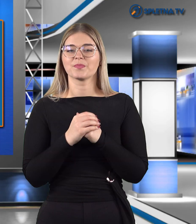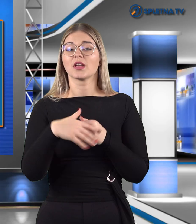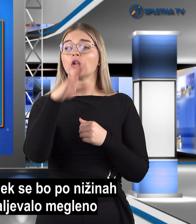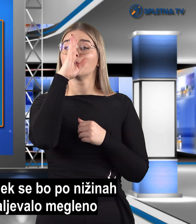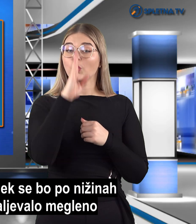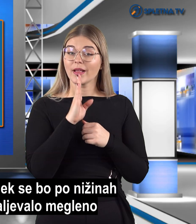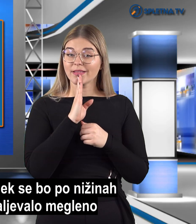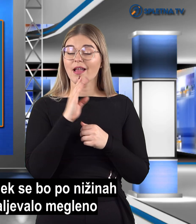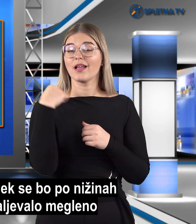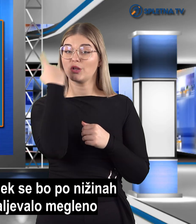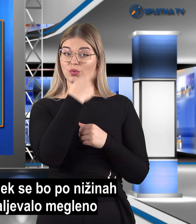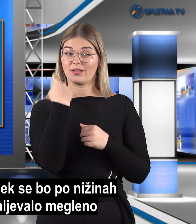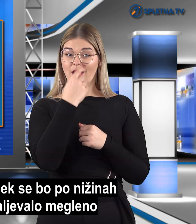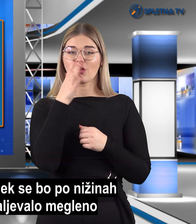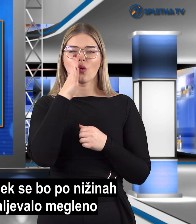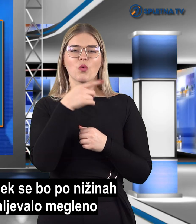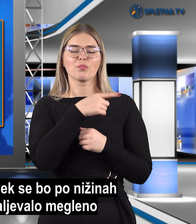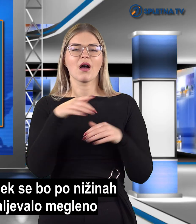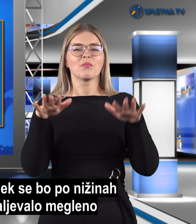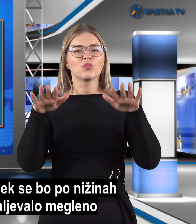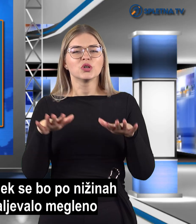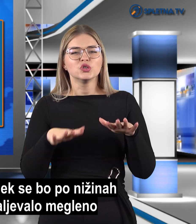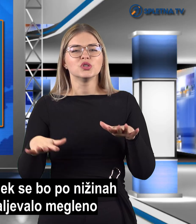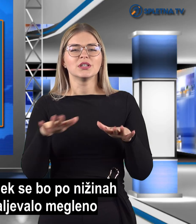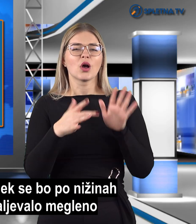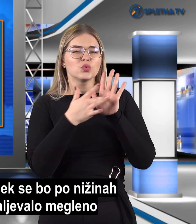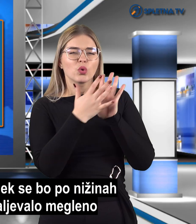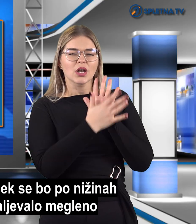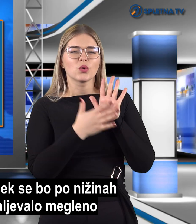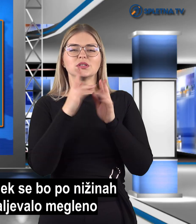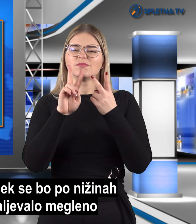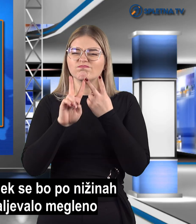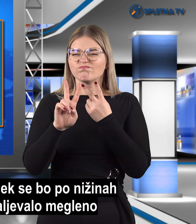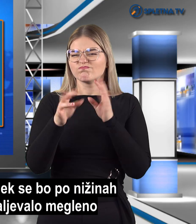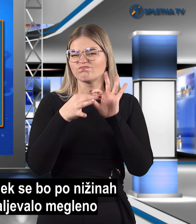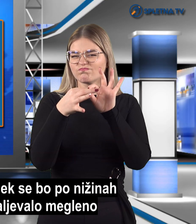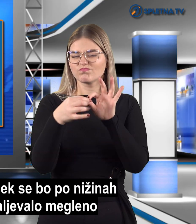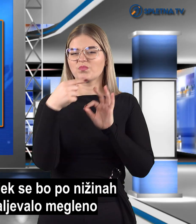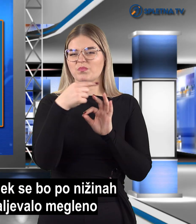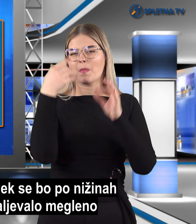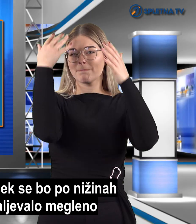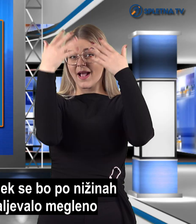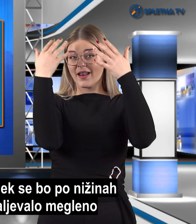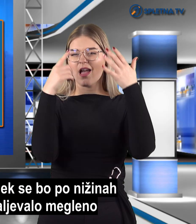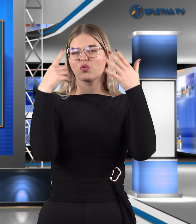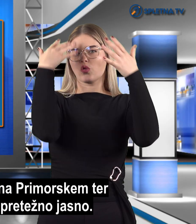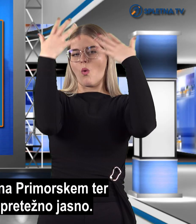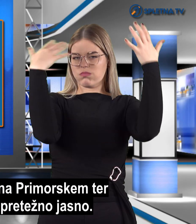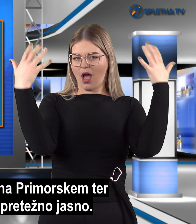V nedeljo in ponedeljek se bo po nižinah v notranjosti nadaljevalo megleno ali oblačno vreme. Na Primorskem ter v višjih legah bo